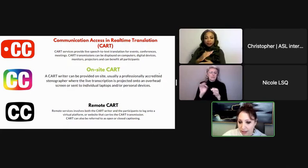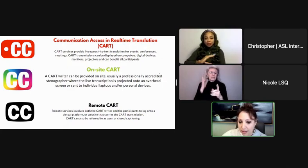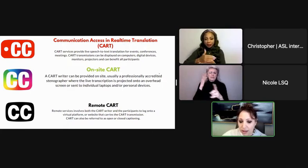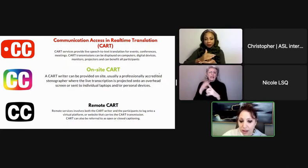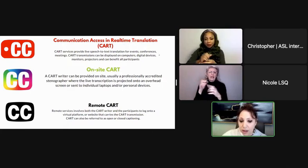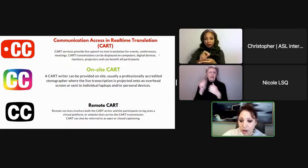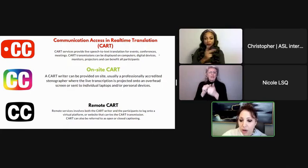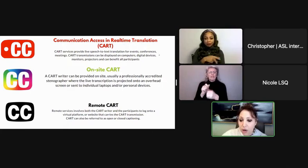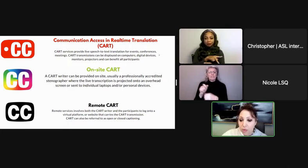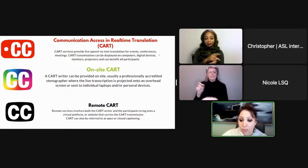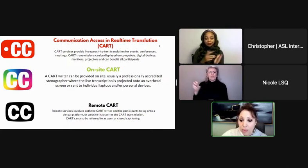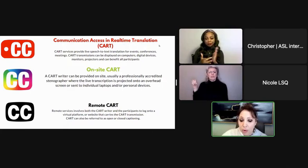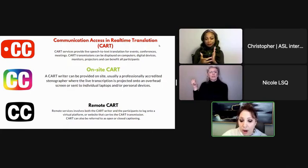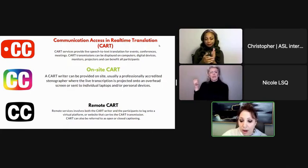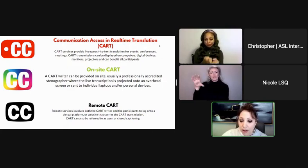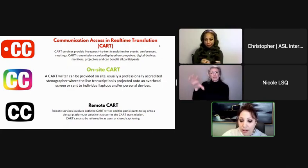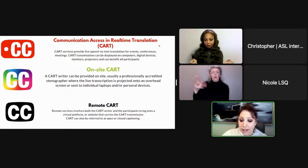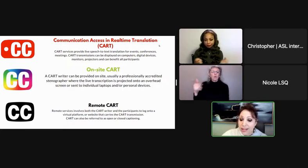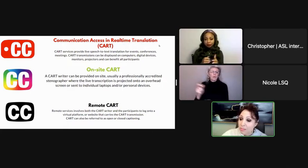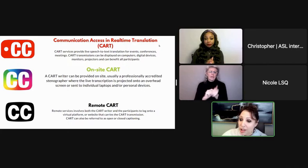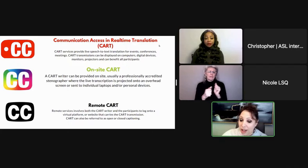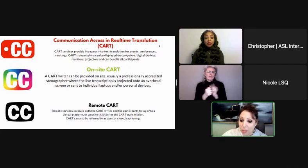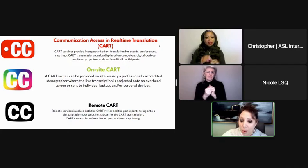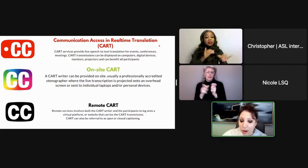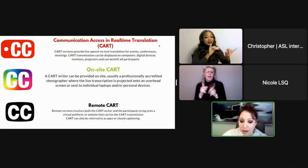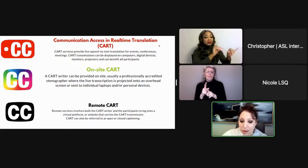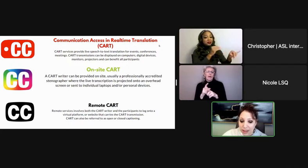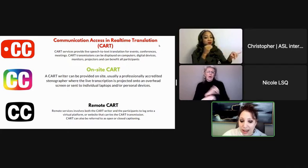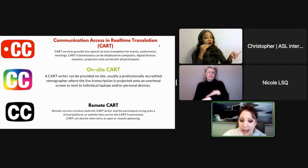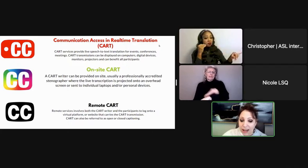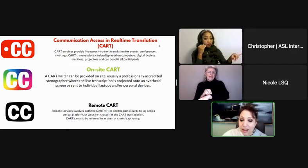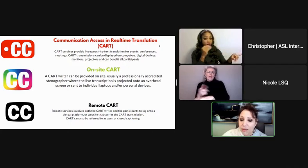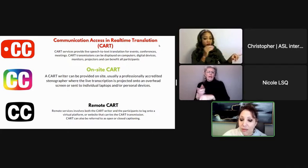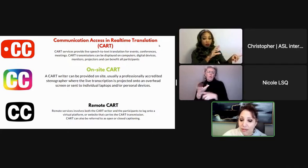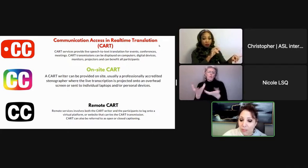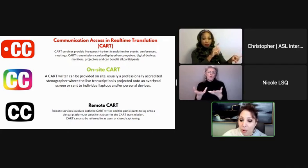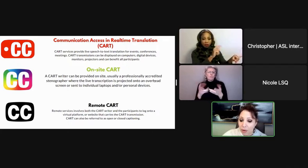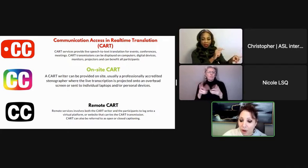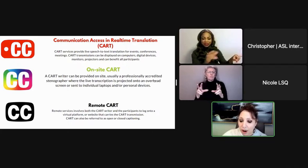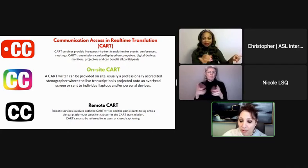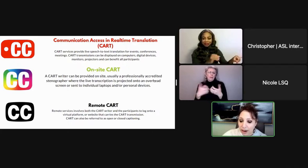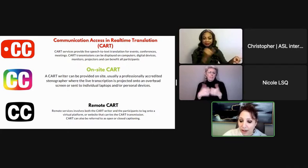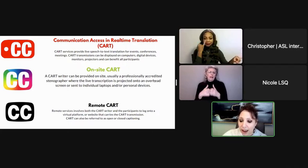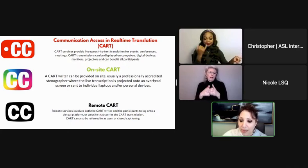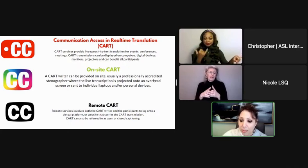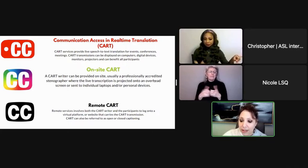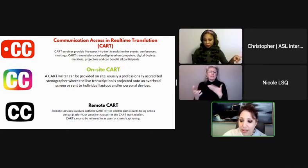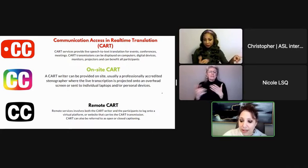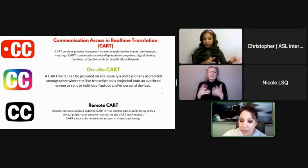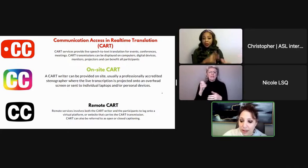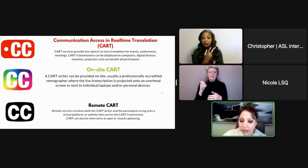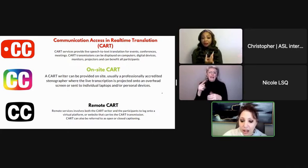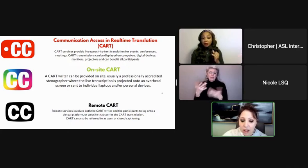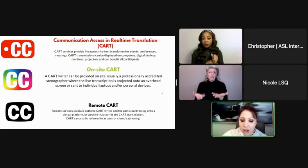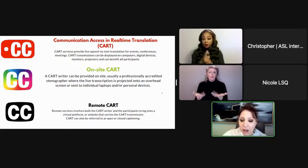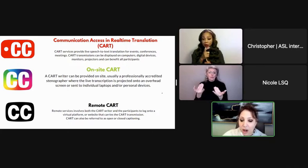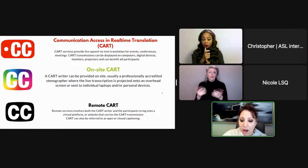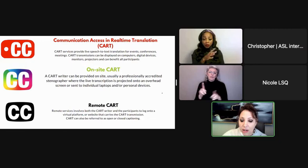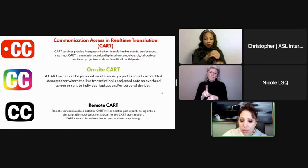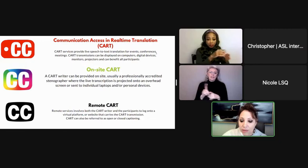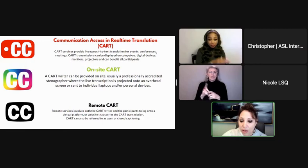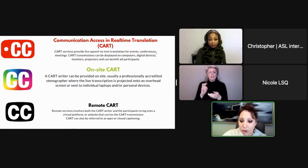rétraprojecteur ou par transmission vers des ordinateurs et des appareils. Service CART à distance comme aujourd'hui, ça veut dire comme un